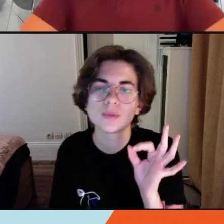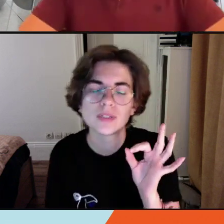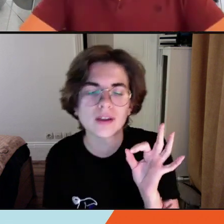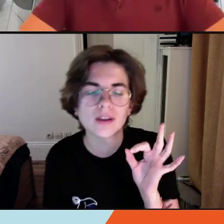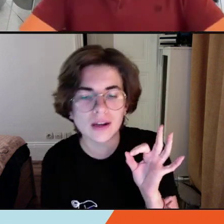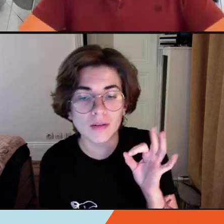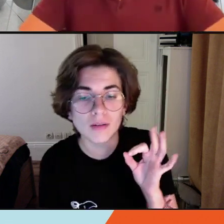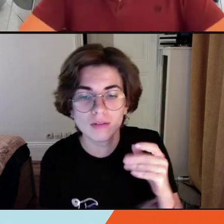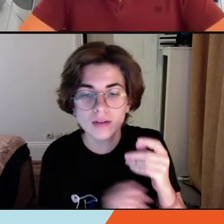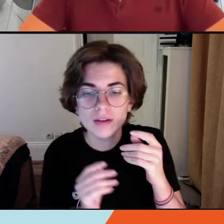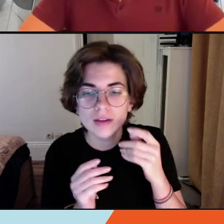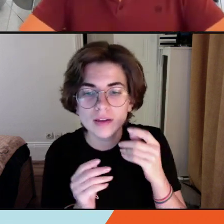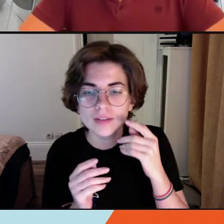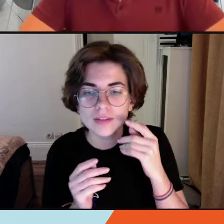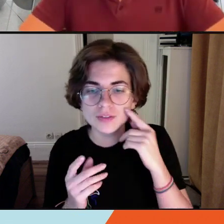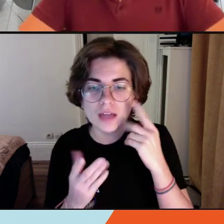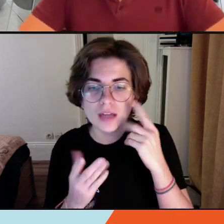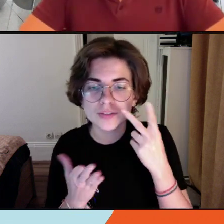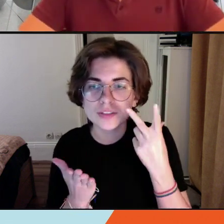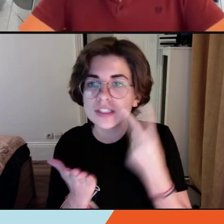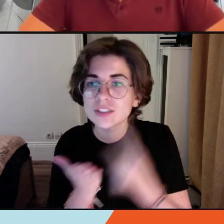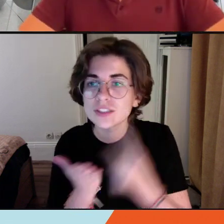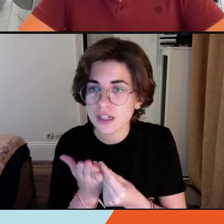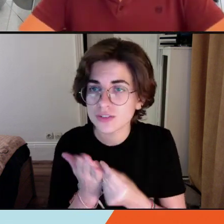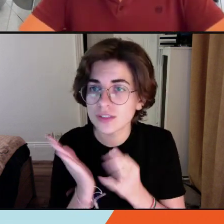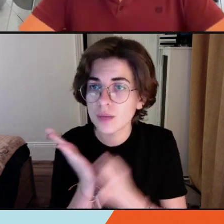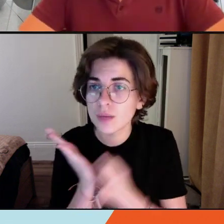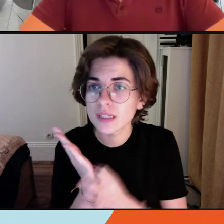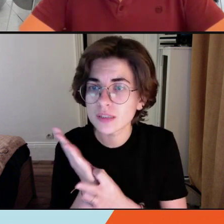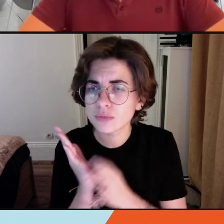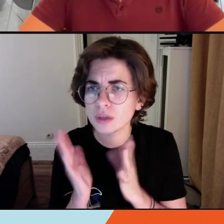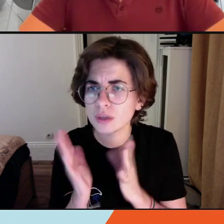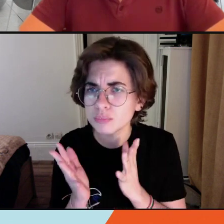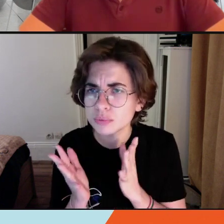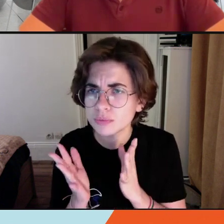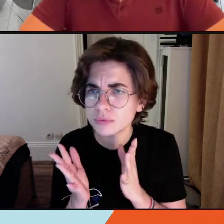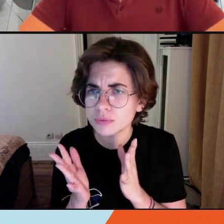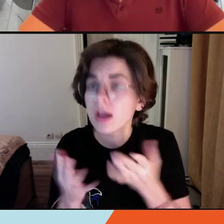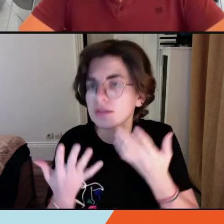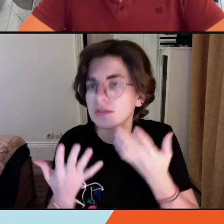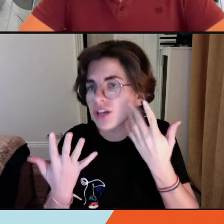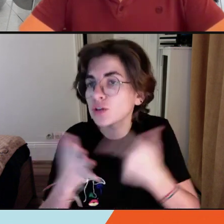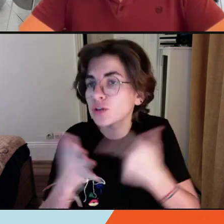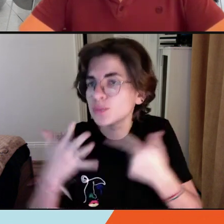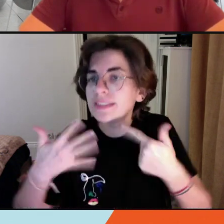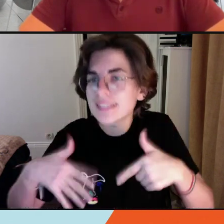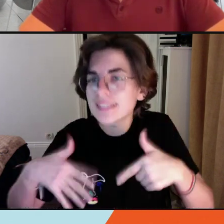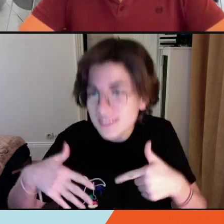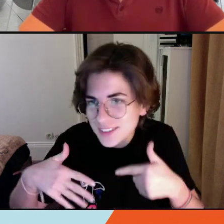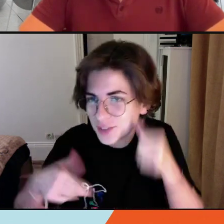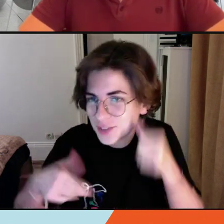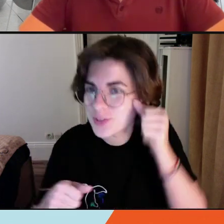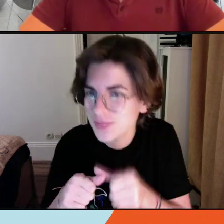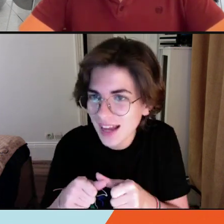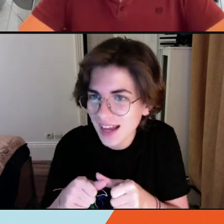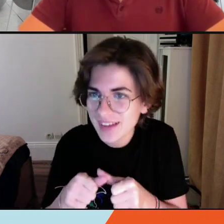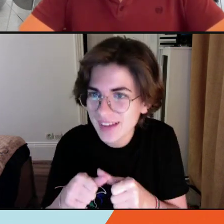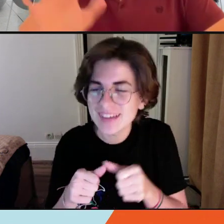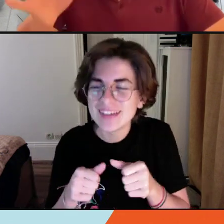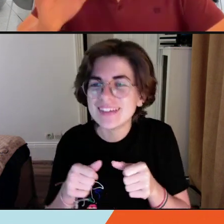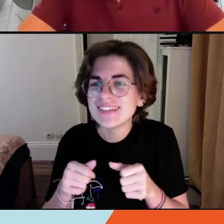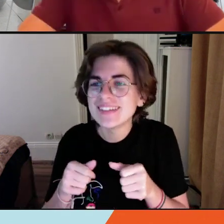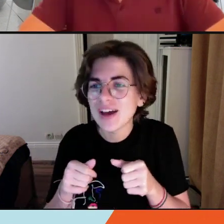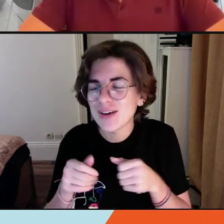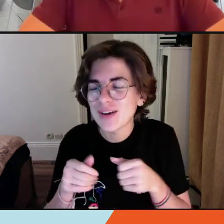alors, déjà, j'ai téléchargé l'application il y a enfin, déjà, 2017, je me souviens Ouais. et